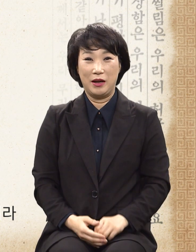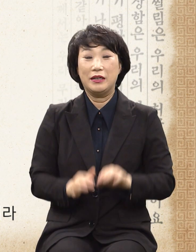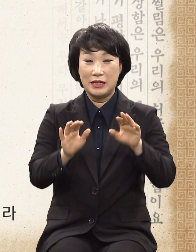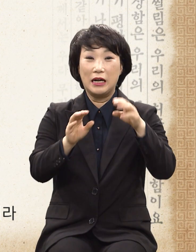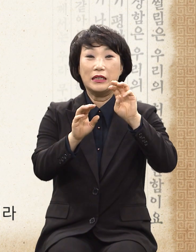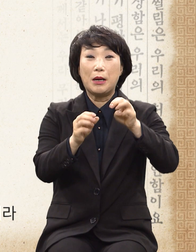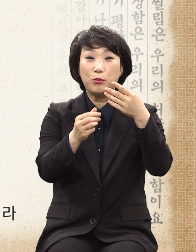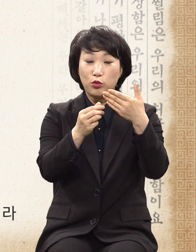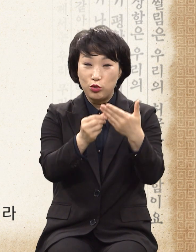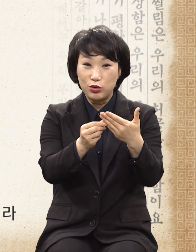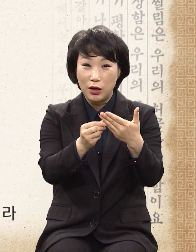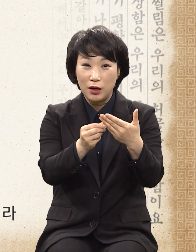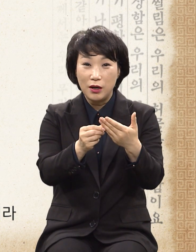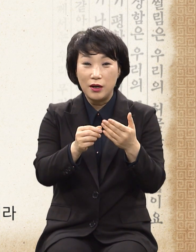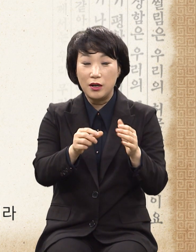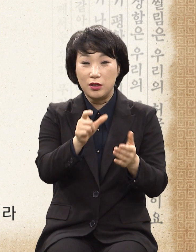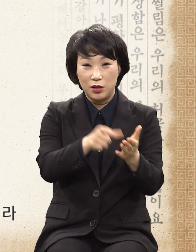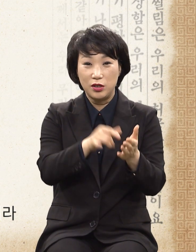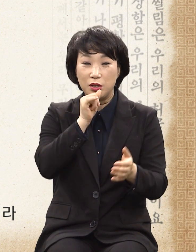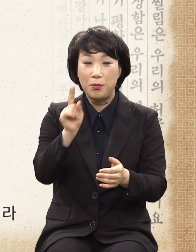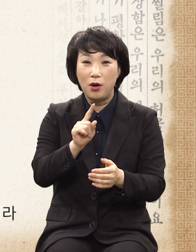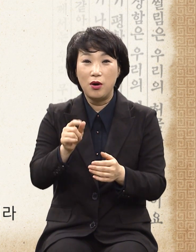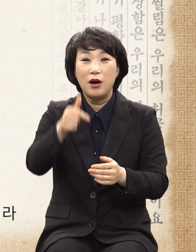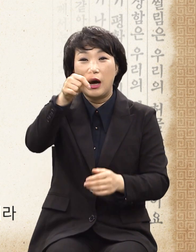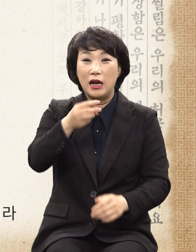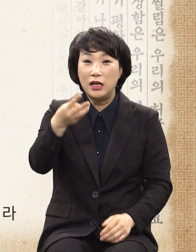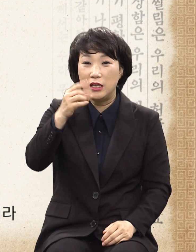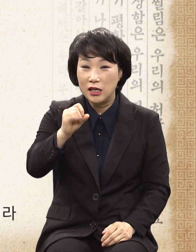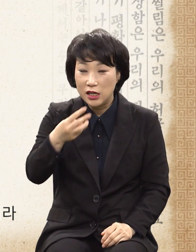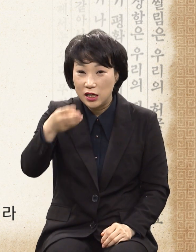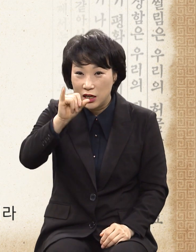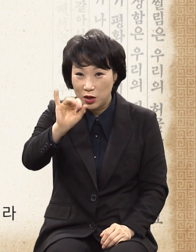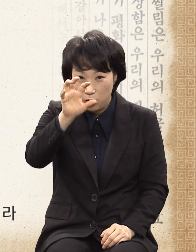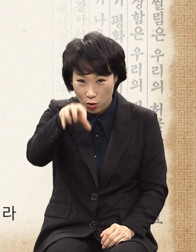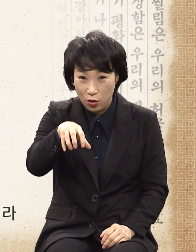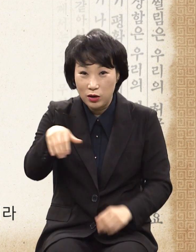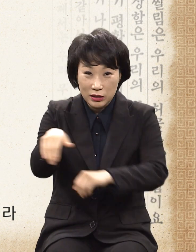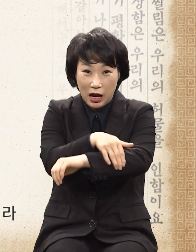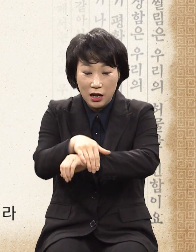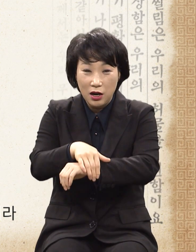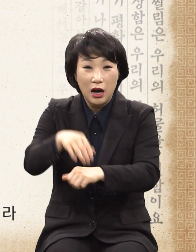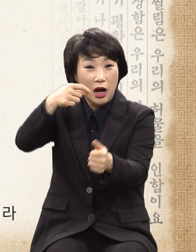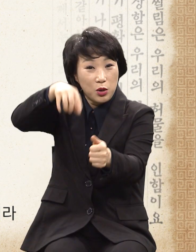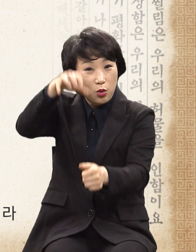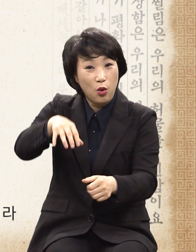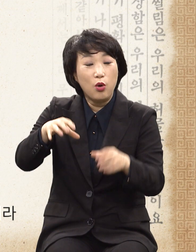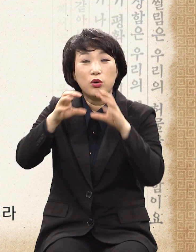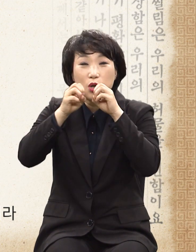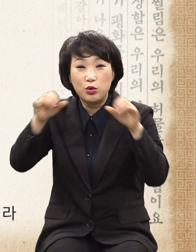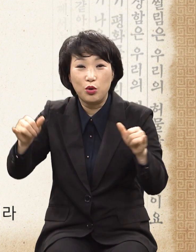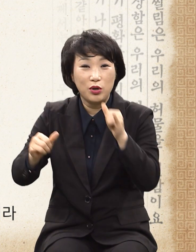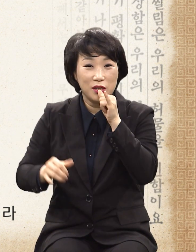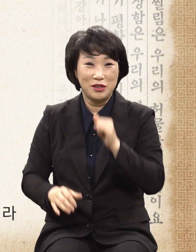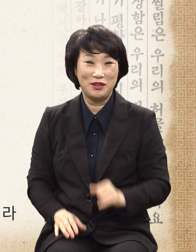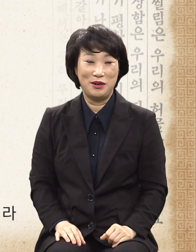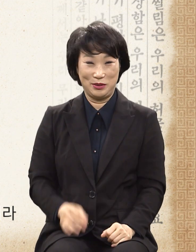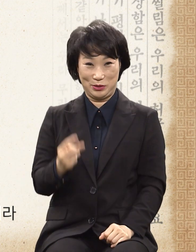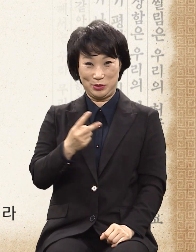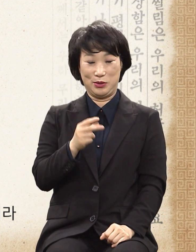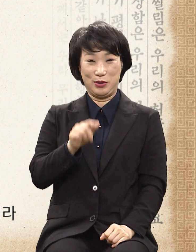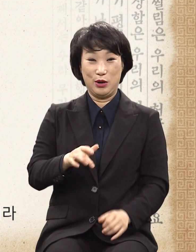39절에 이에 온 갈릴리에 다니시며 저희 회당에서 전도하시고